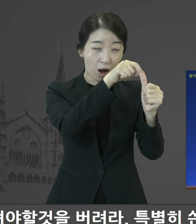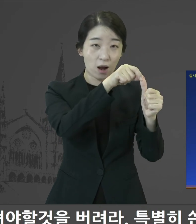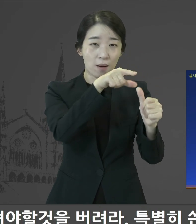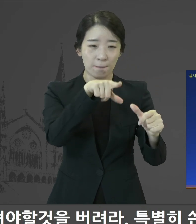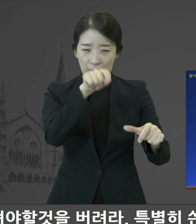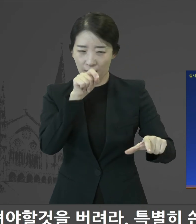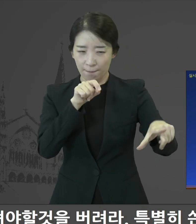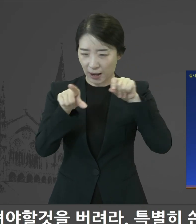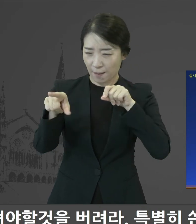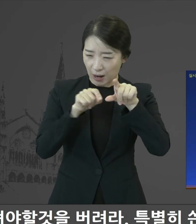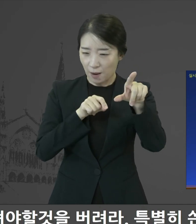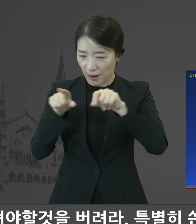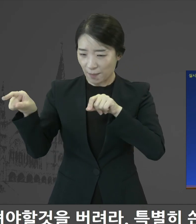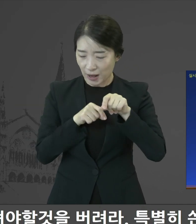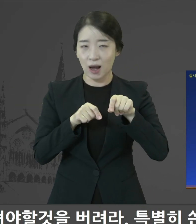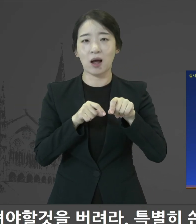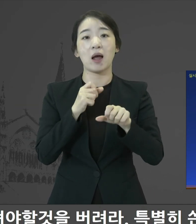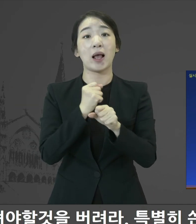집어내듯이